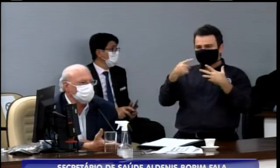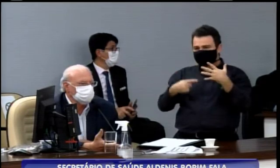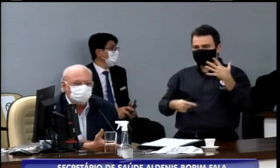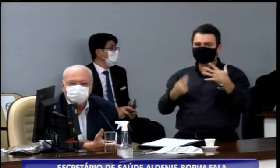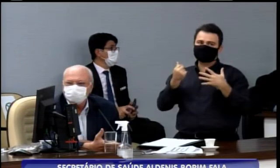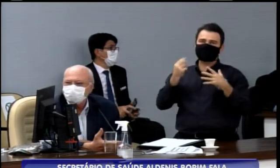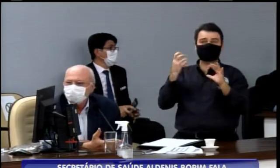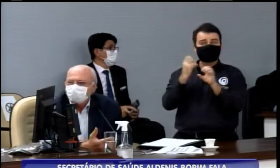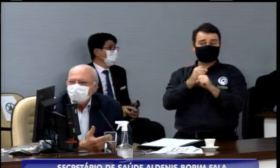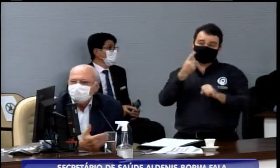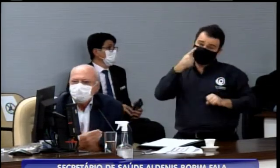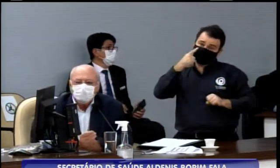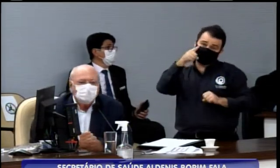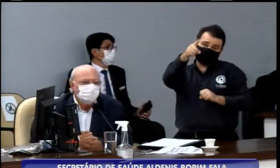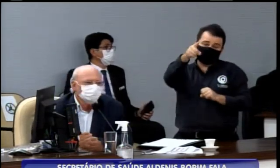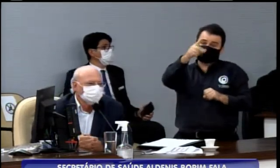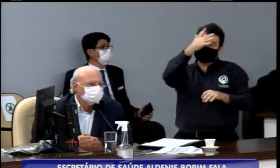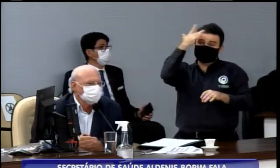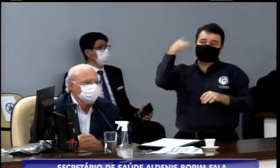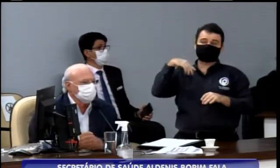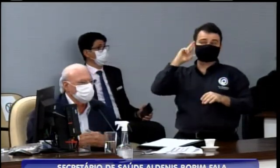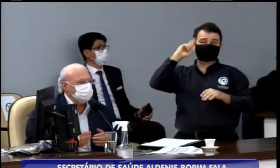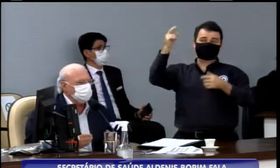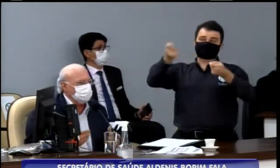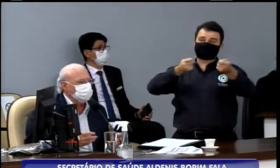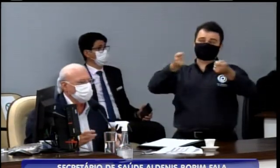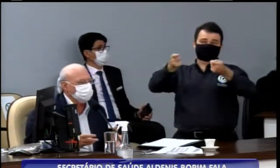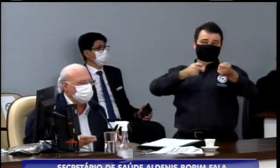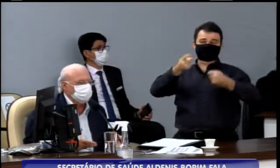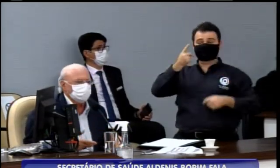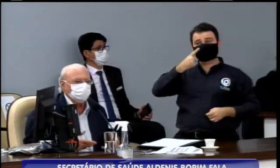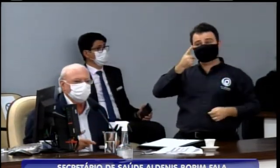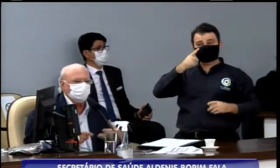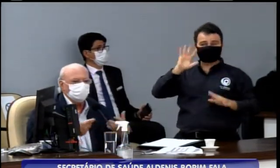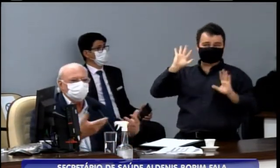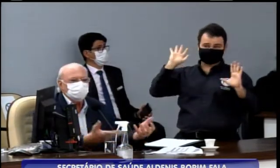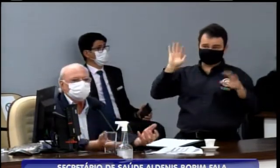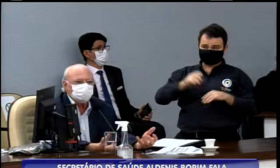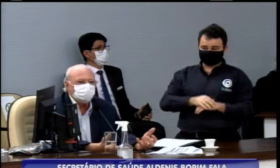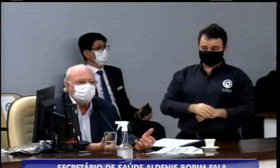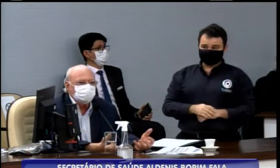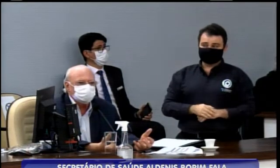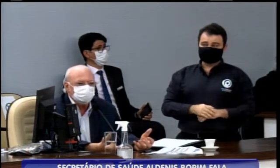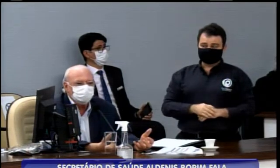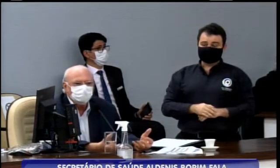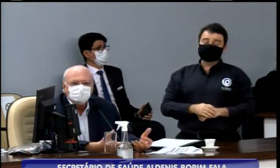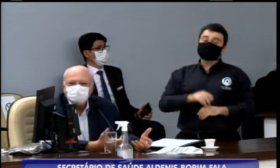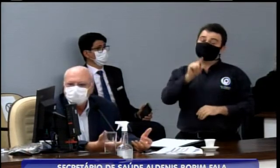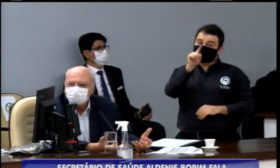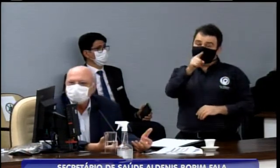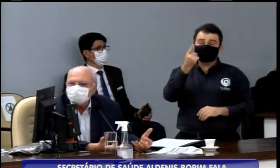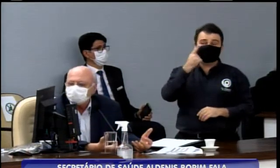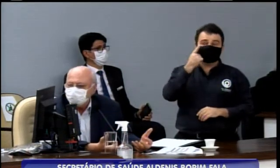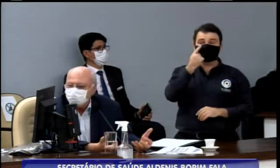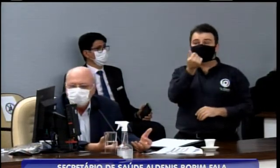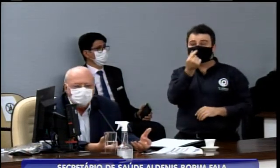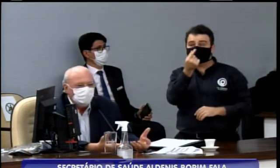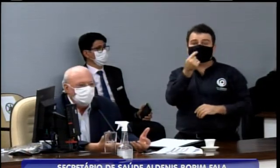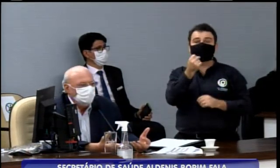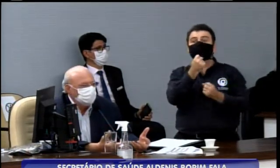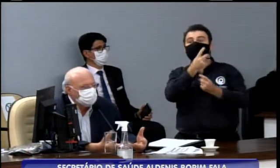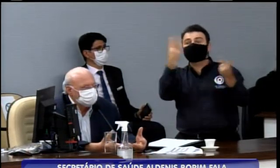do certame. O certame que vai fazer, cada um vai fazer seu lance no